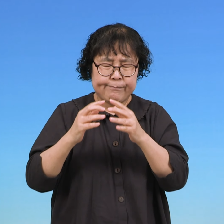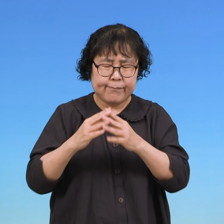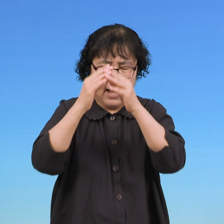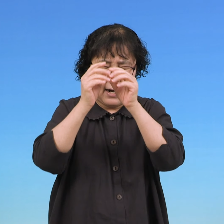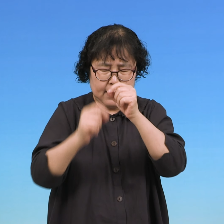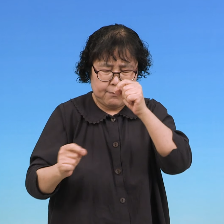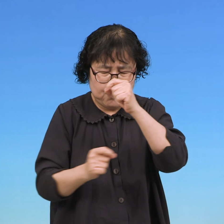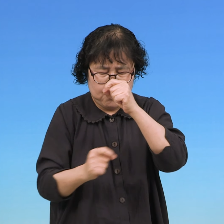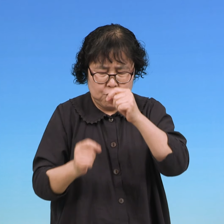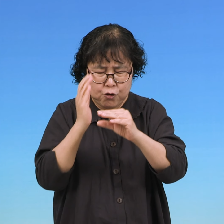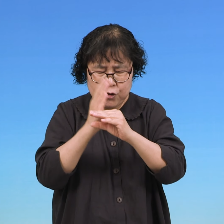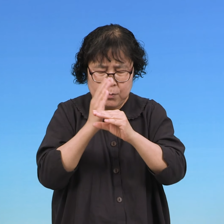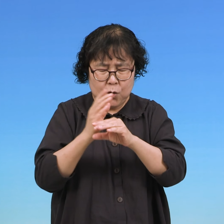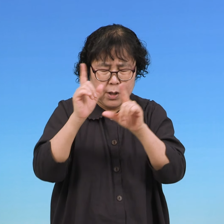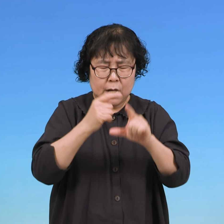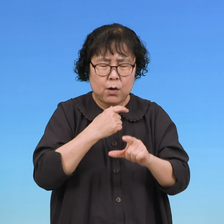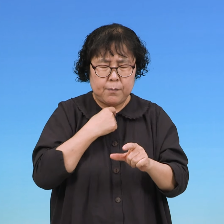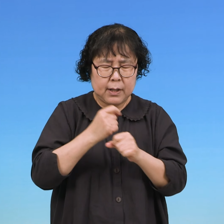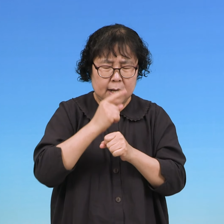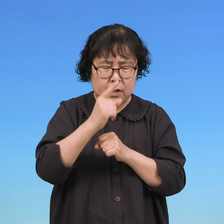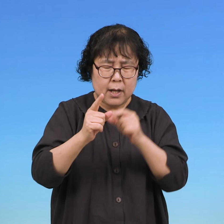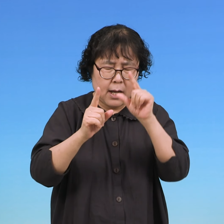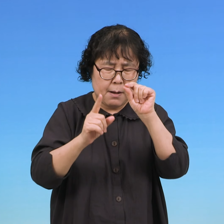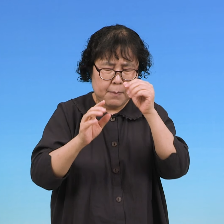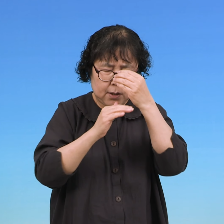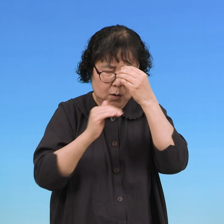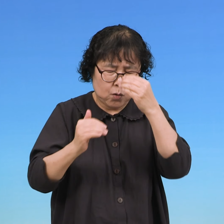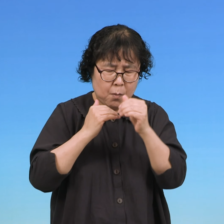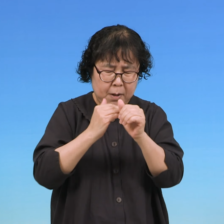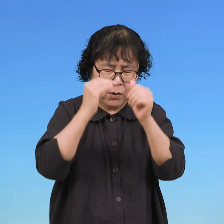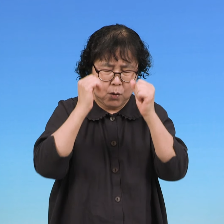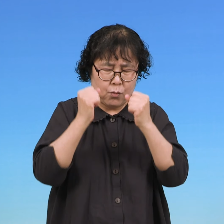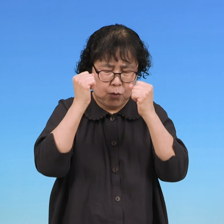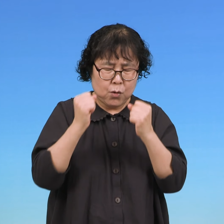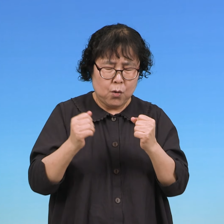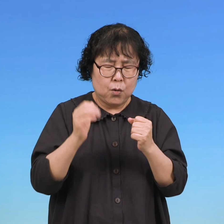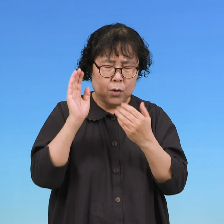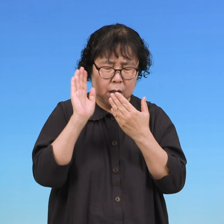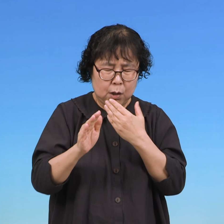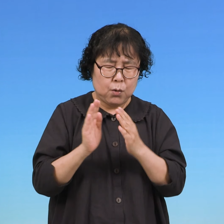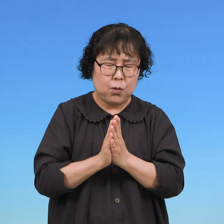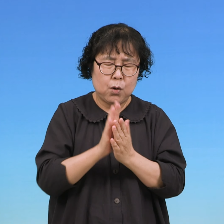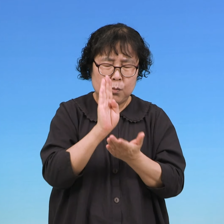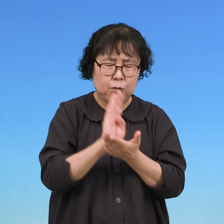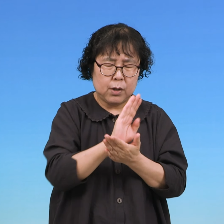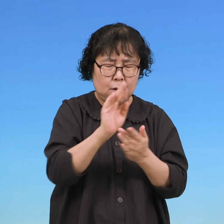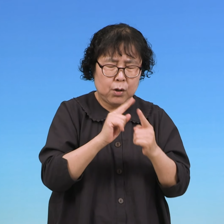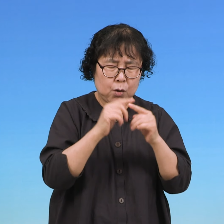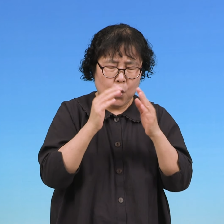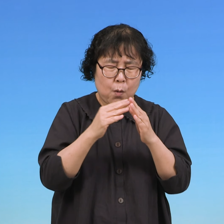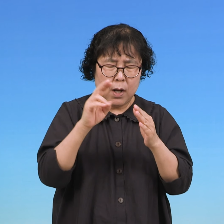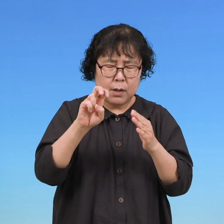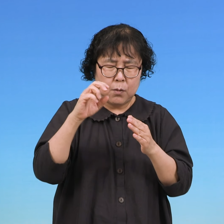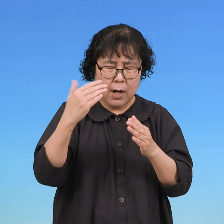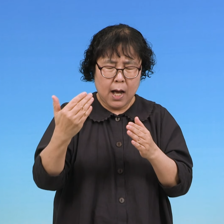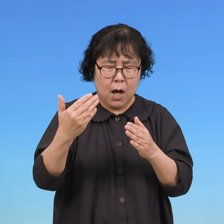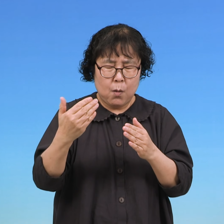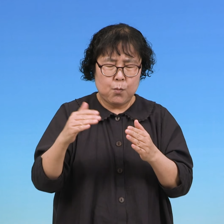원합니다. 그래서 하나님 내년에 1만 성도 파송 운동 이후로 분당 우리 교회와 수많은 모든